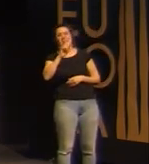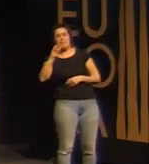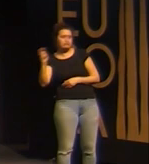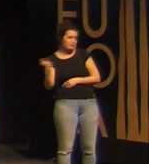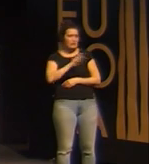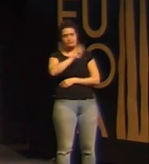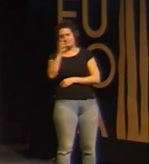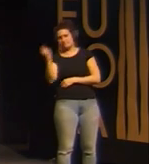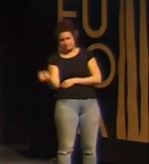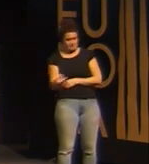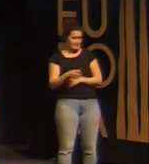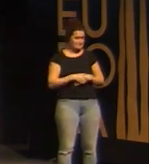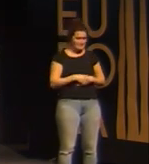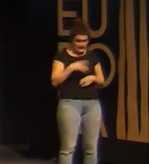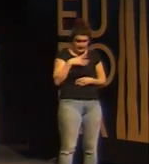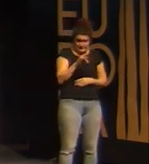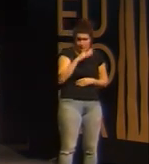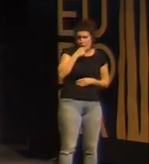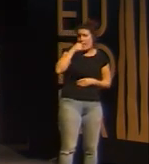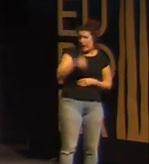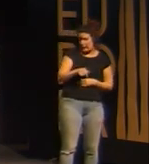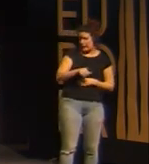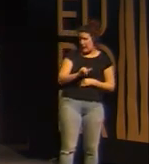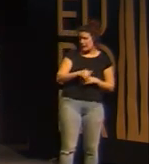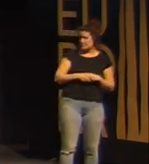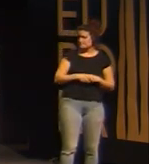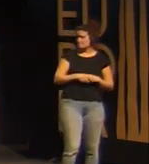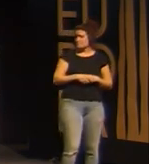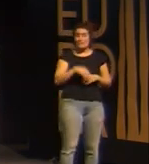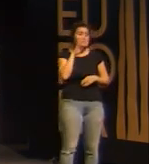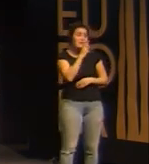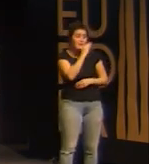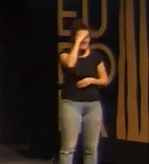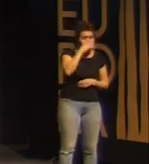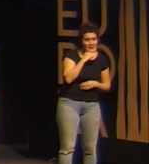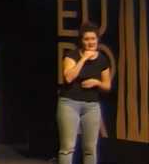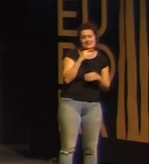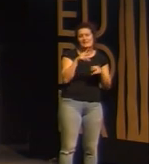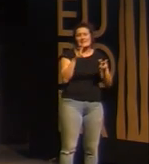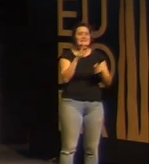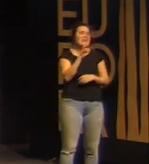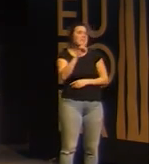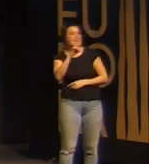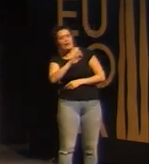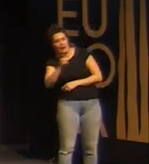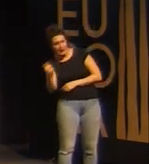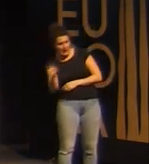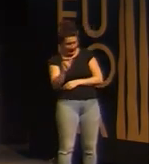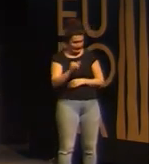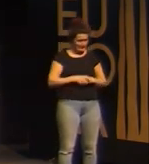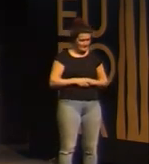todo sí porque aquí está ahí las mamás y los papás más dt de cosas